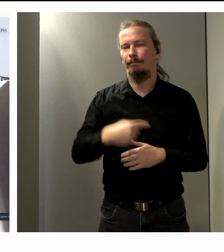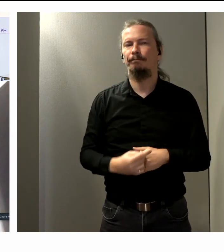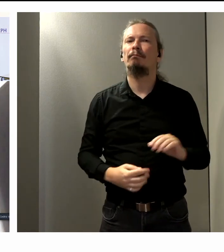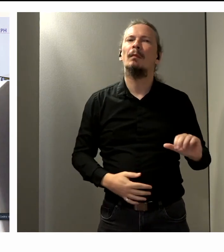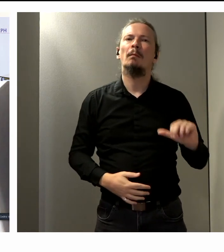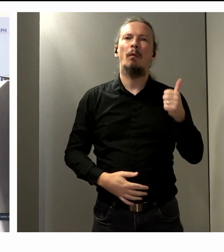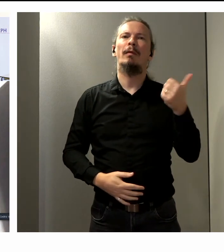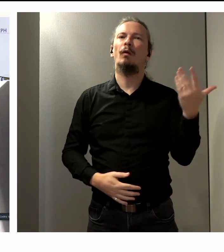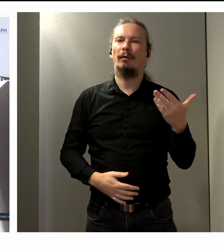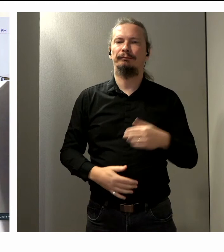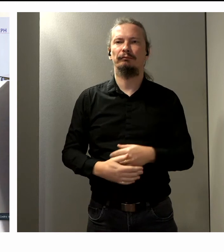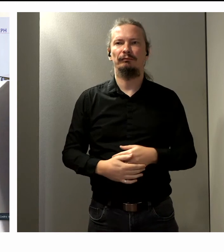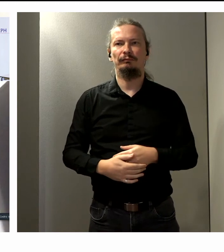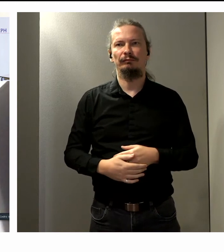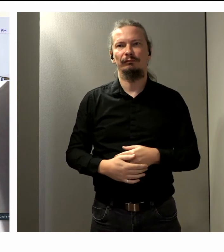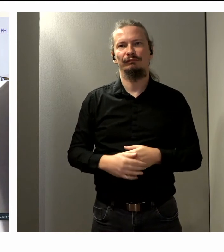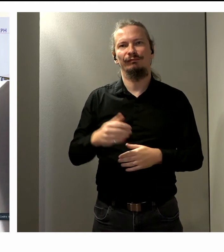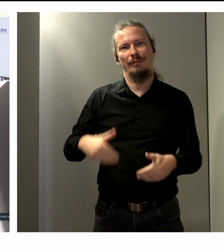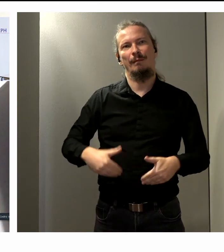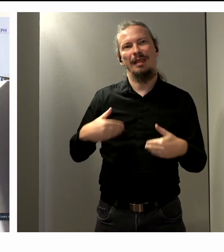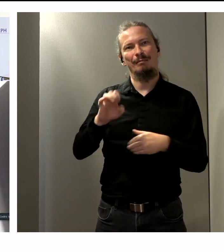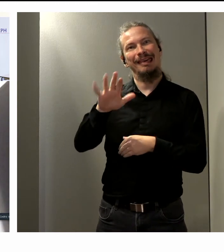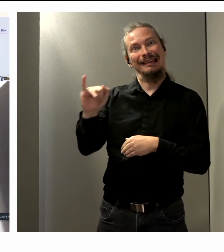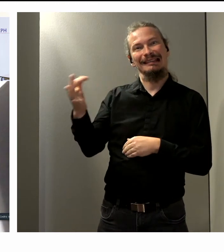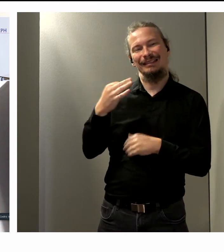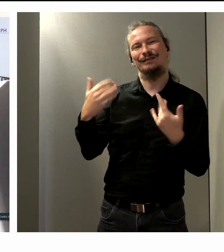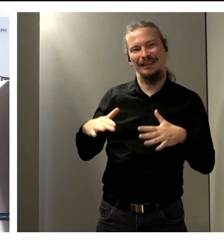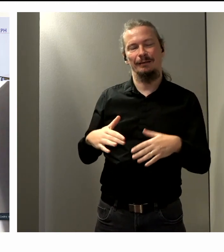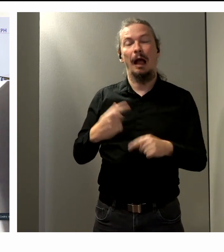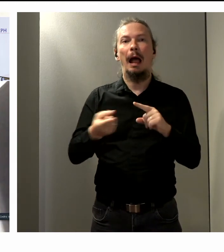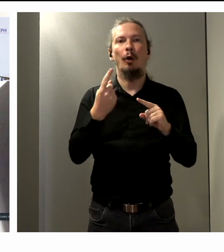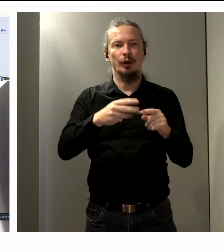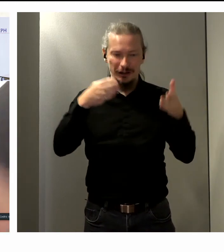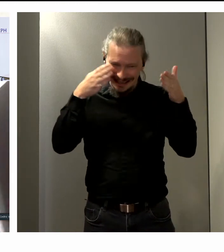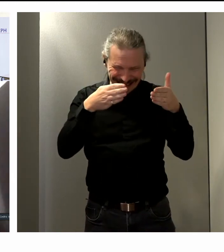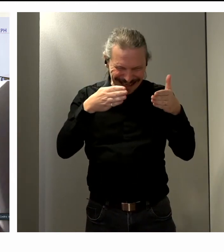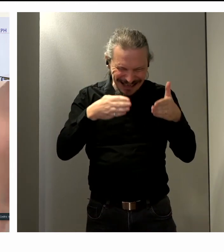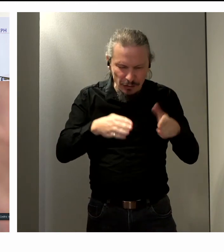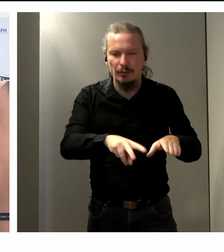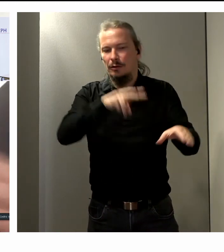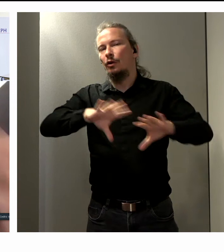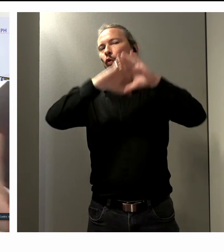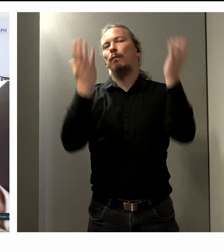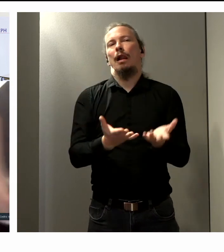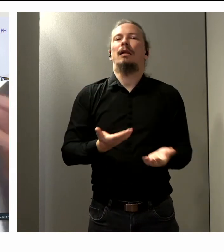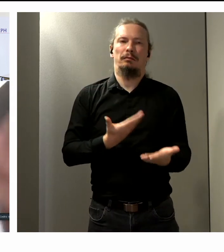La première, sur laquelle a insisté Julien Terry et sur les autres sont revenus, c'est l'importance de penser globalement. Dès qu'on se dit